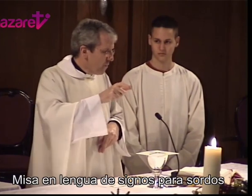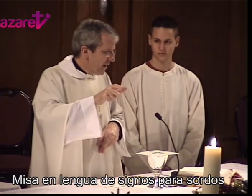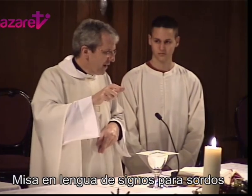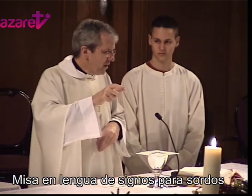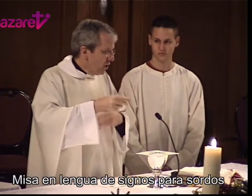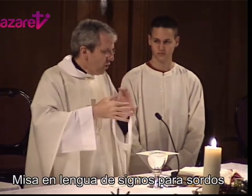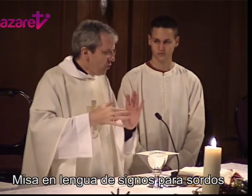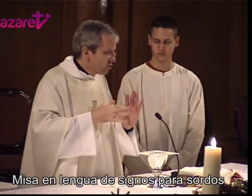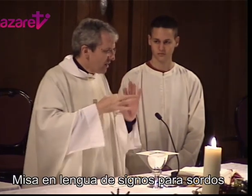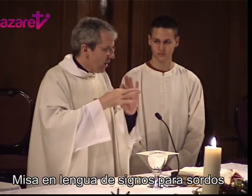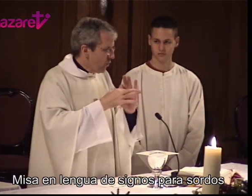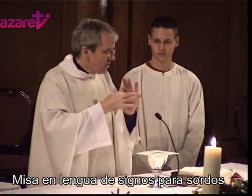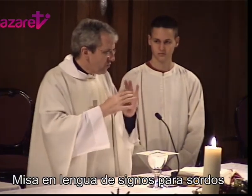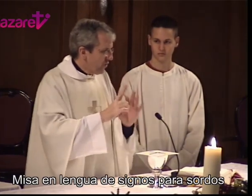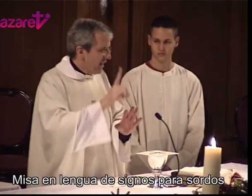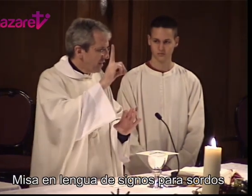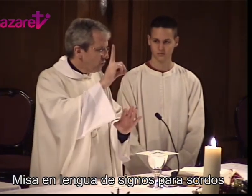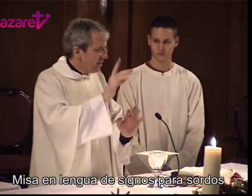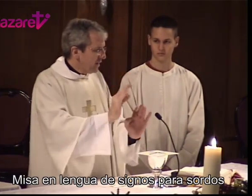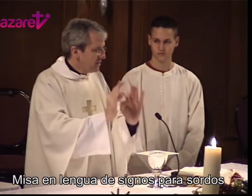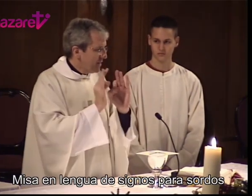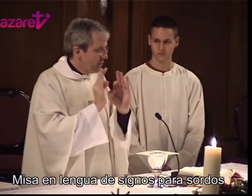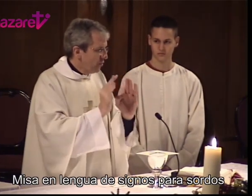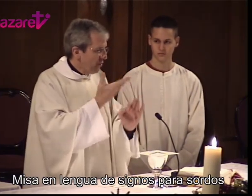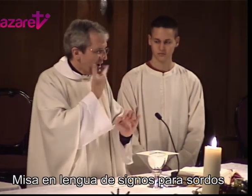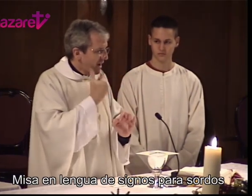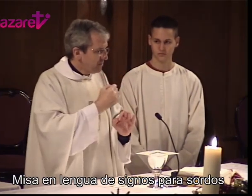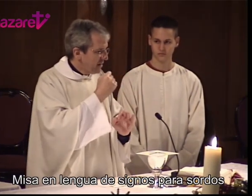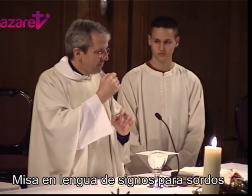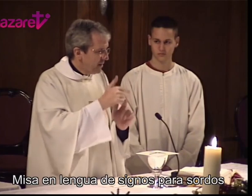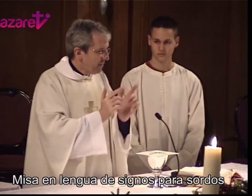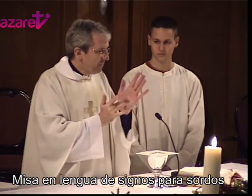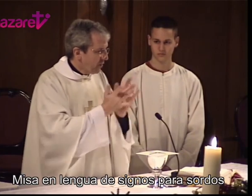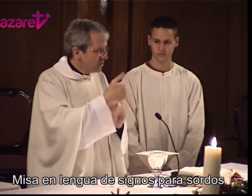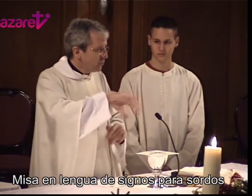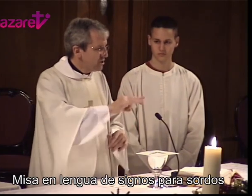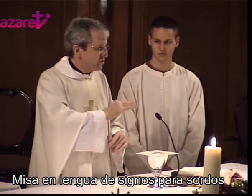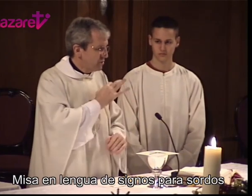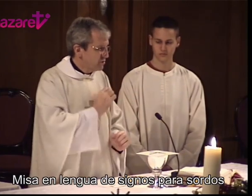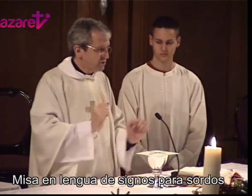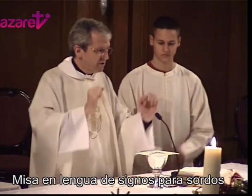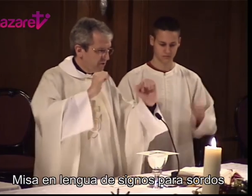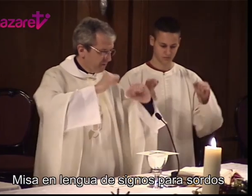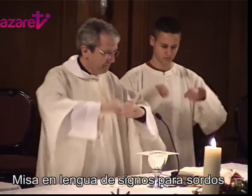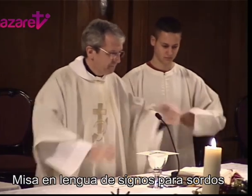humana, nos ha unido a la tuya de modo admirable. Por Jesucristo nuestro Señor.